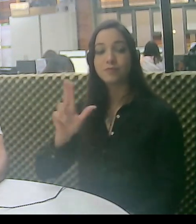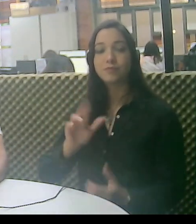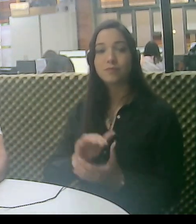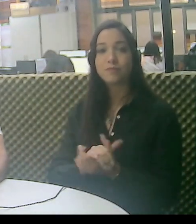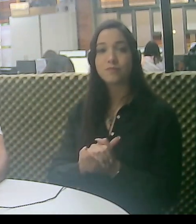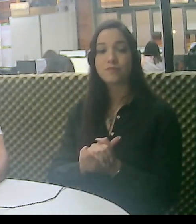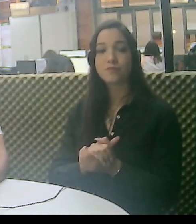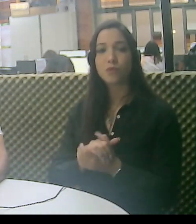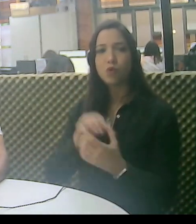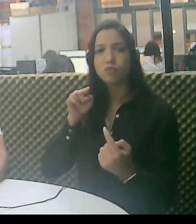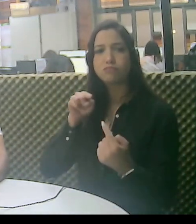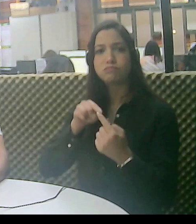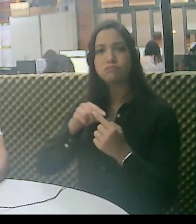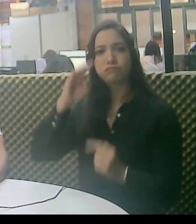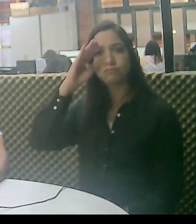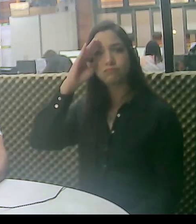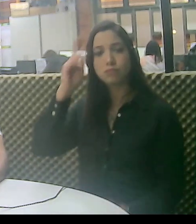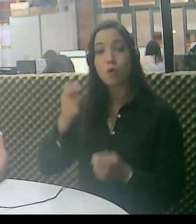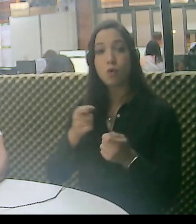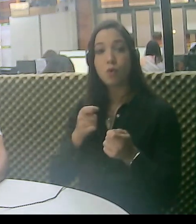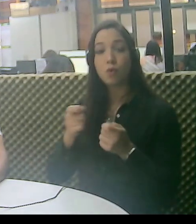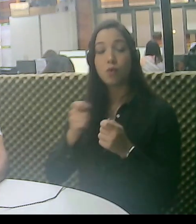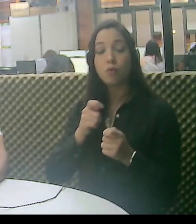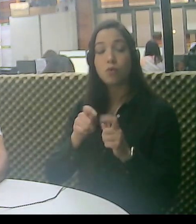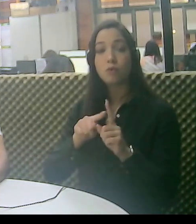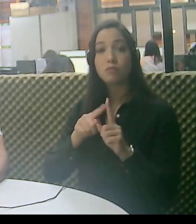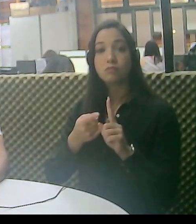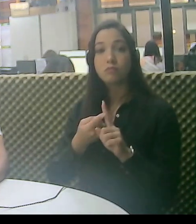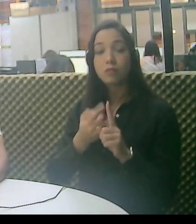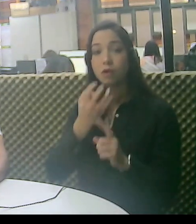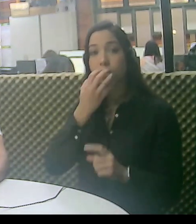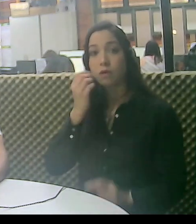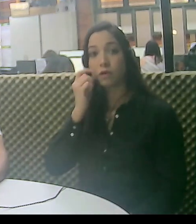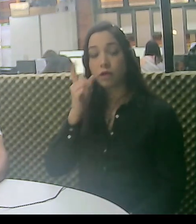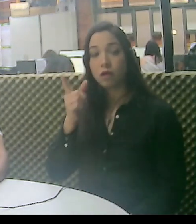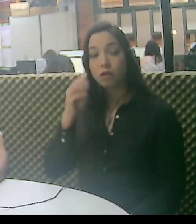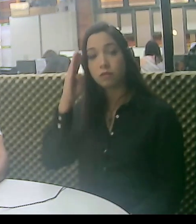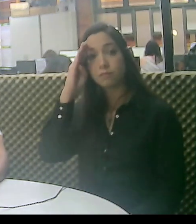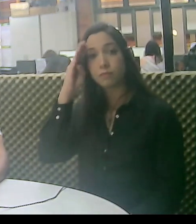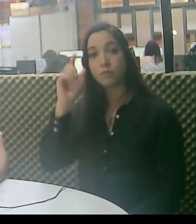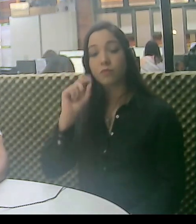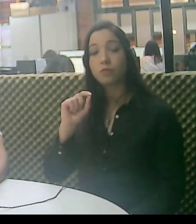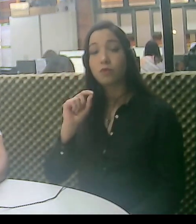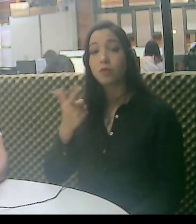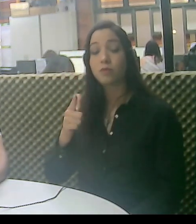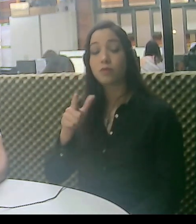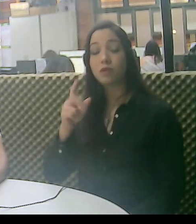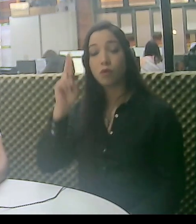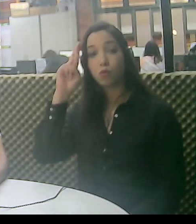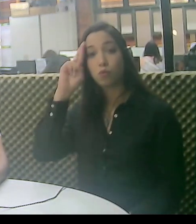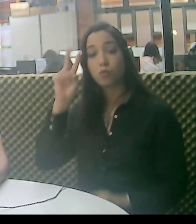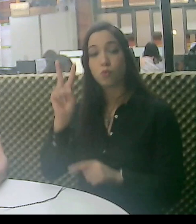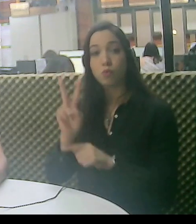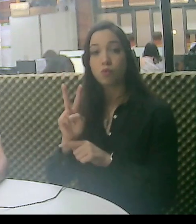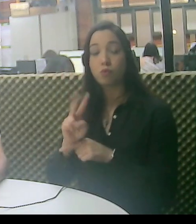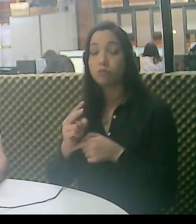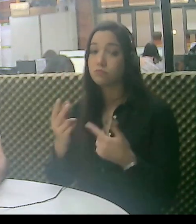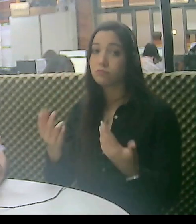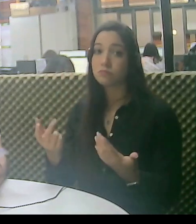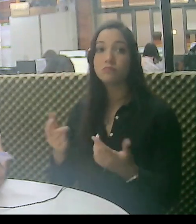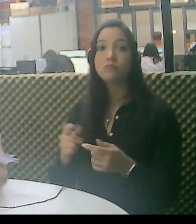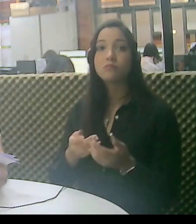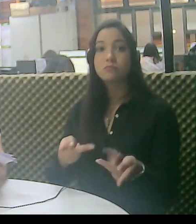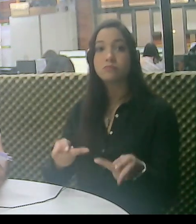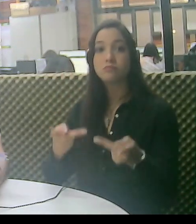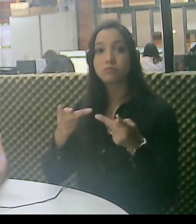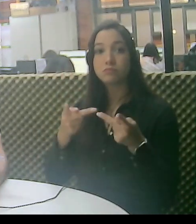do objetivo principal, que é o controle de natalidade de cães e gatos, principalmente os cães não tutelados, né? Normalmente é o que a gente mais recebe